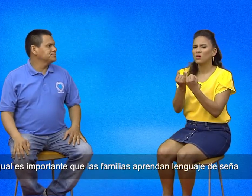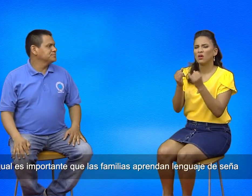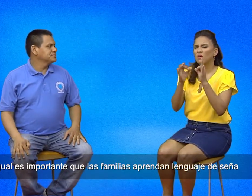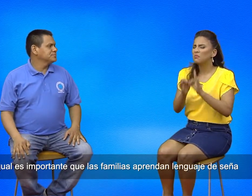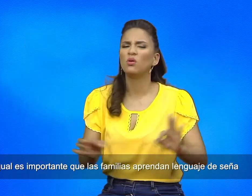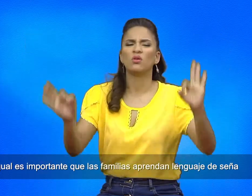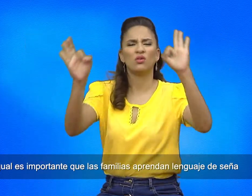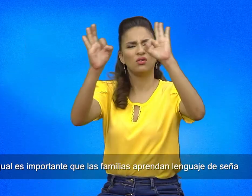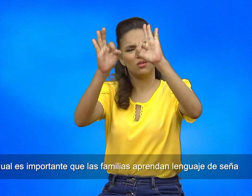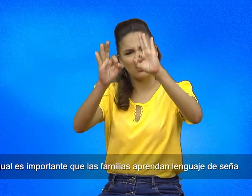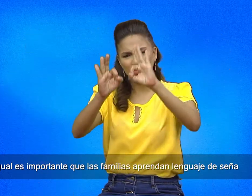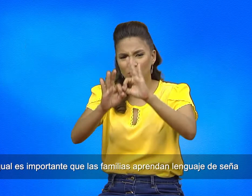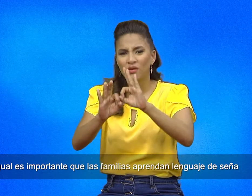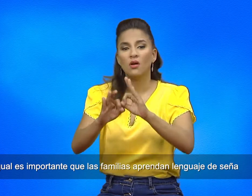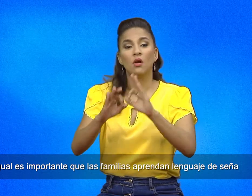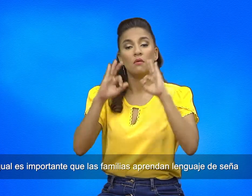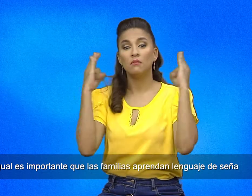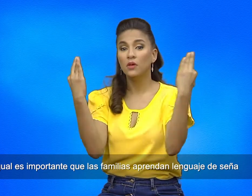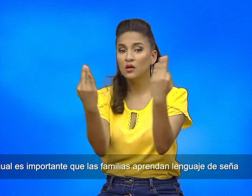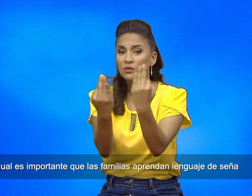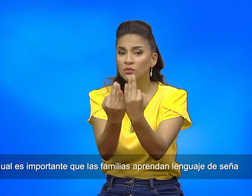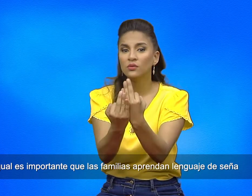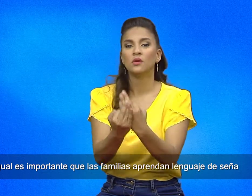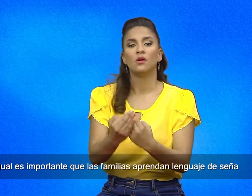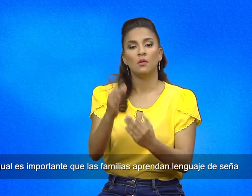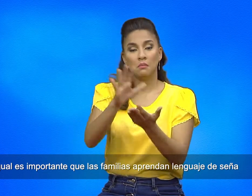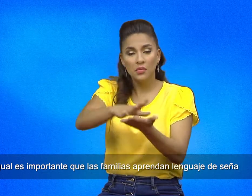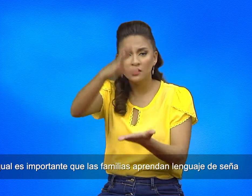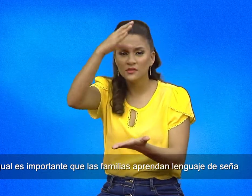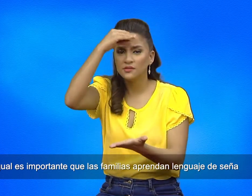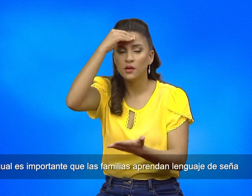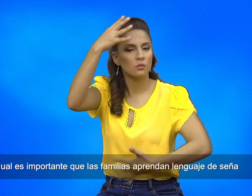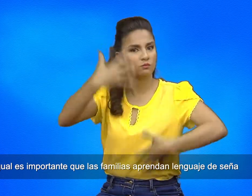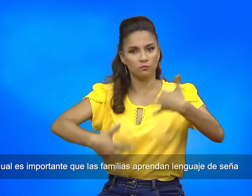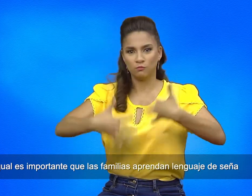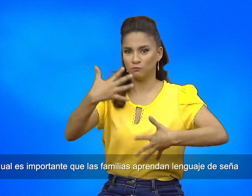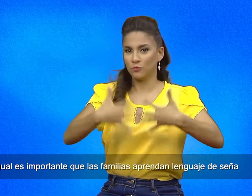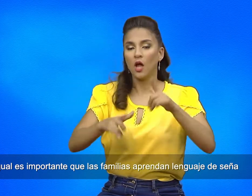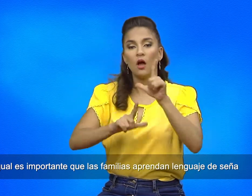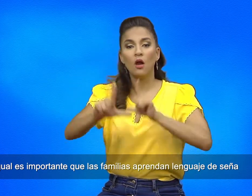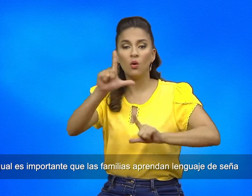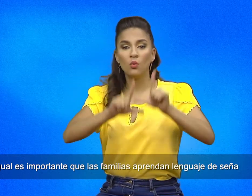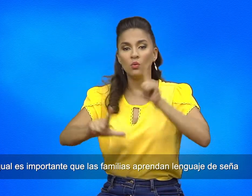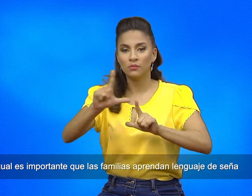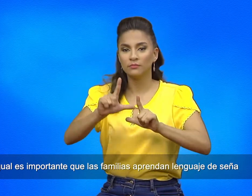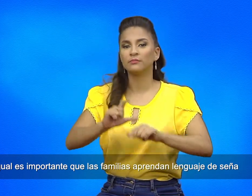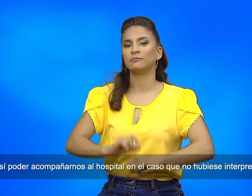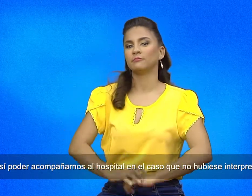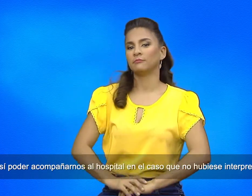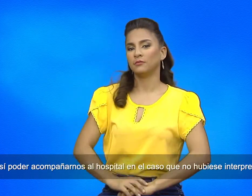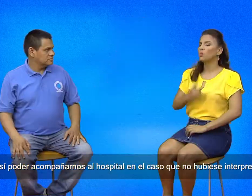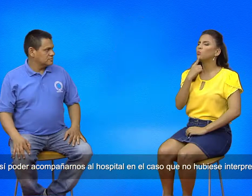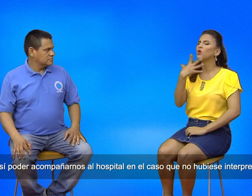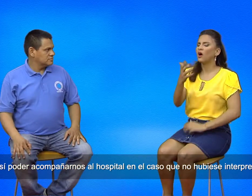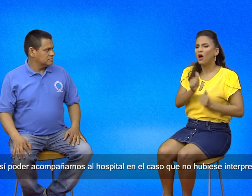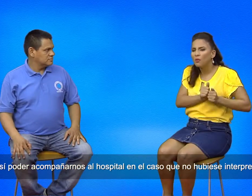e igual es importante que la familia aprenda el lenguaje de señas para así